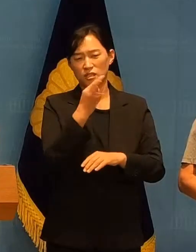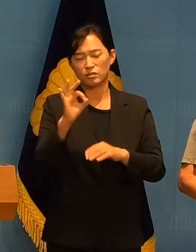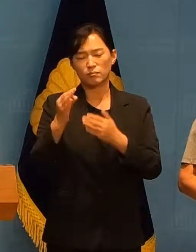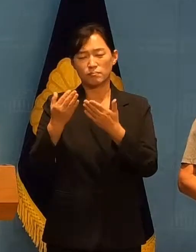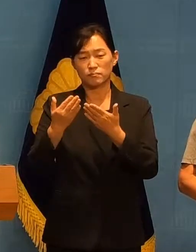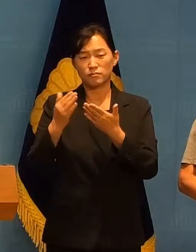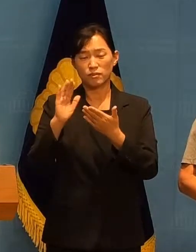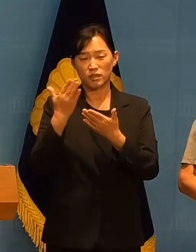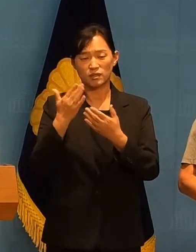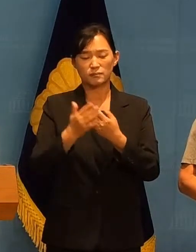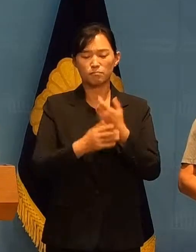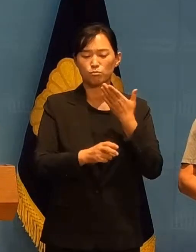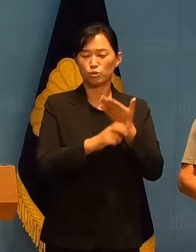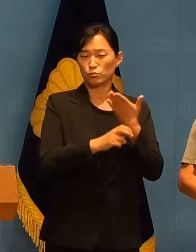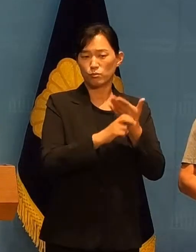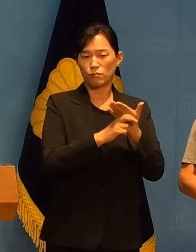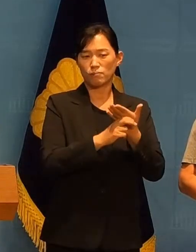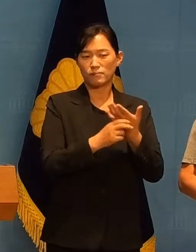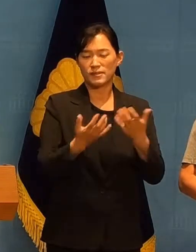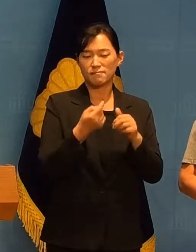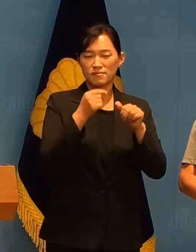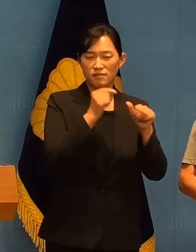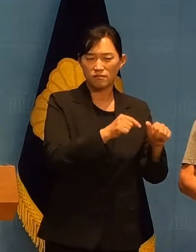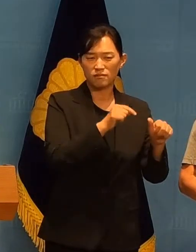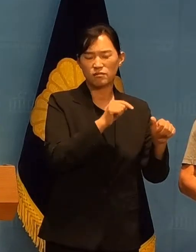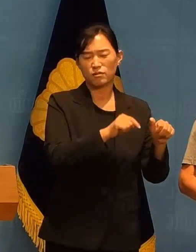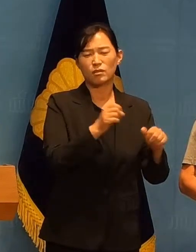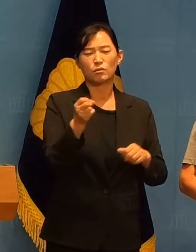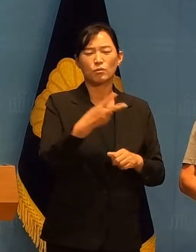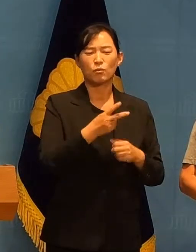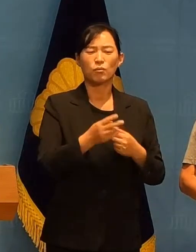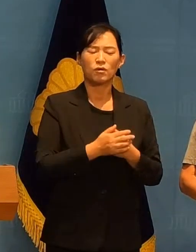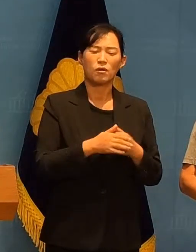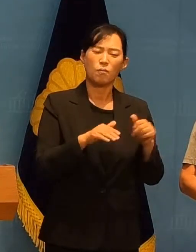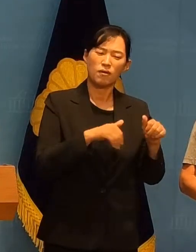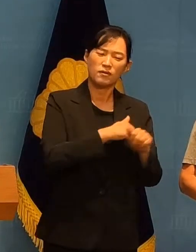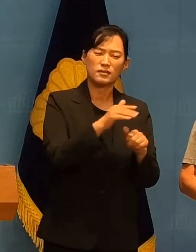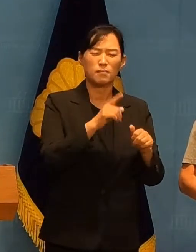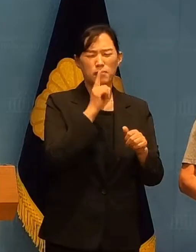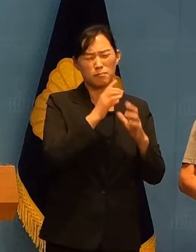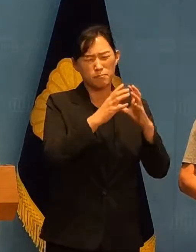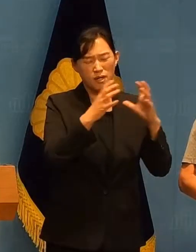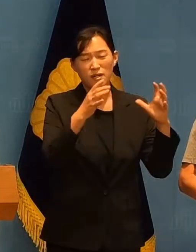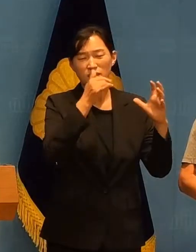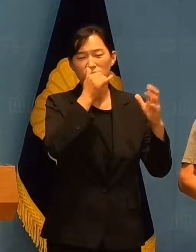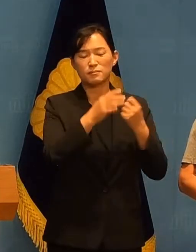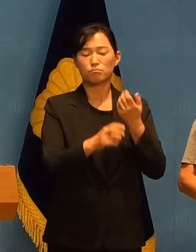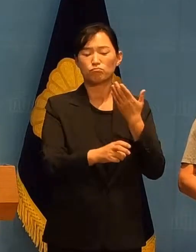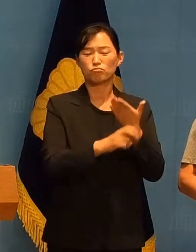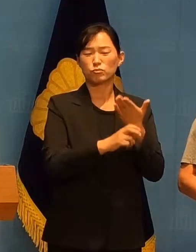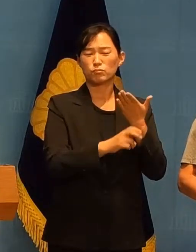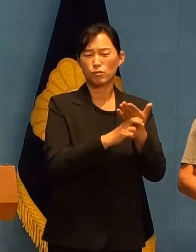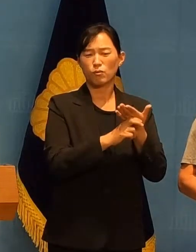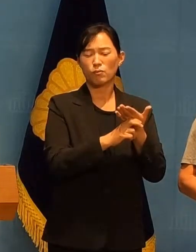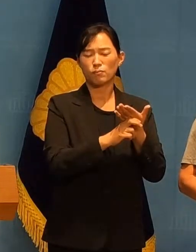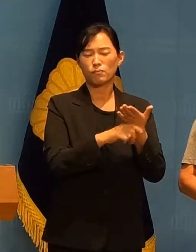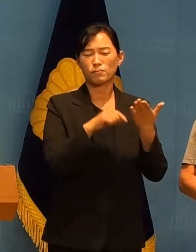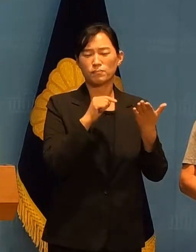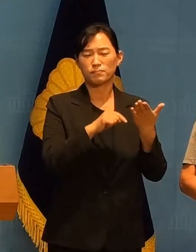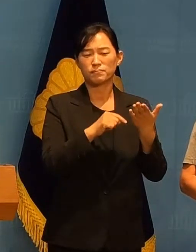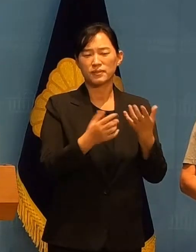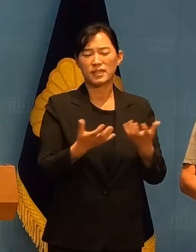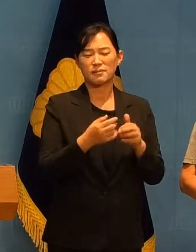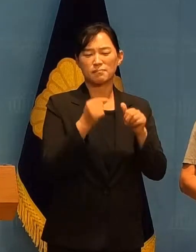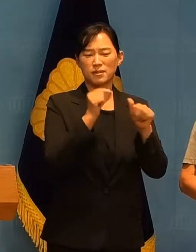하도급 외에도 현장에서 많은 논란이 있는 물량계약 등을 불법 하도급으로